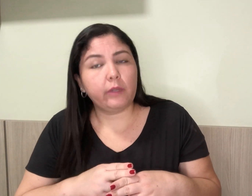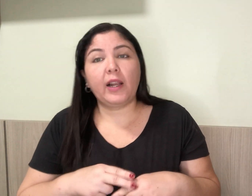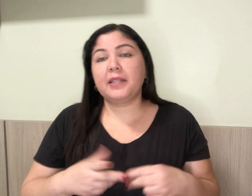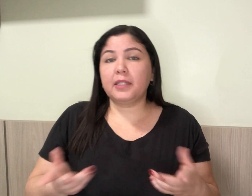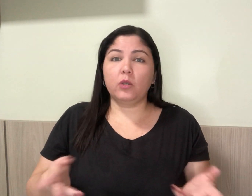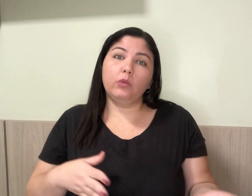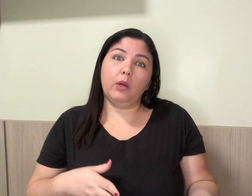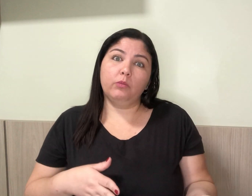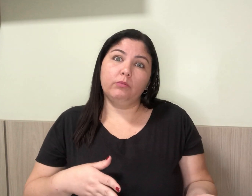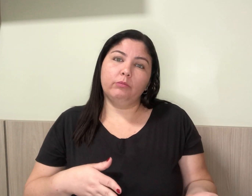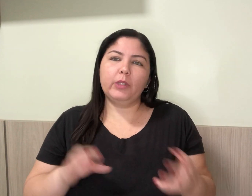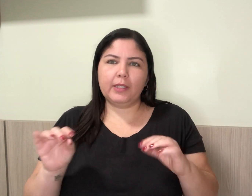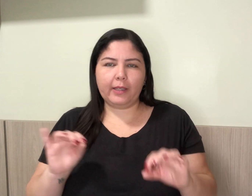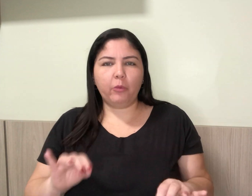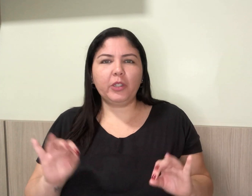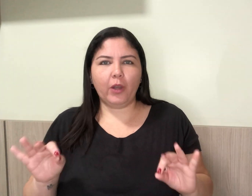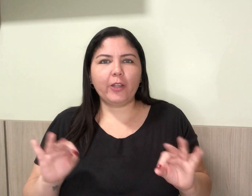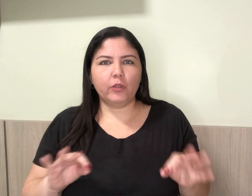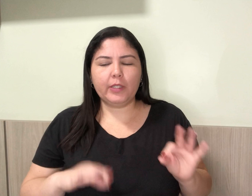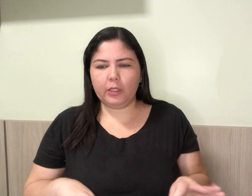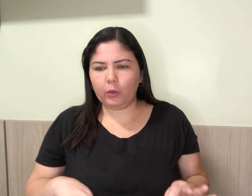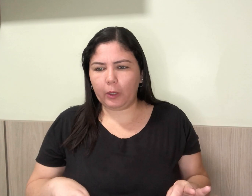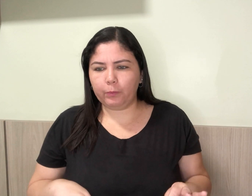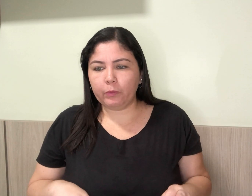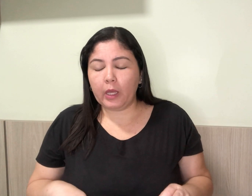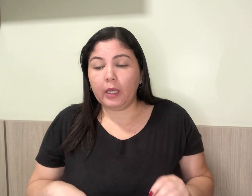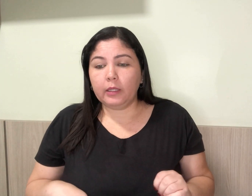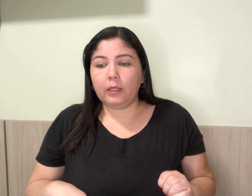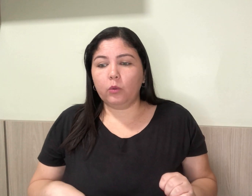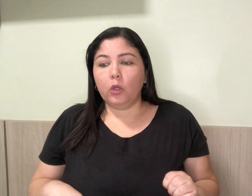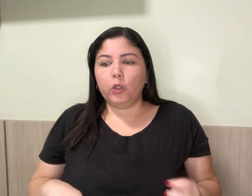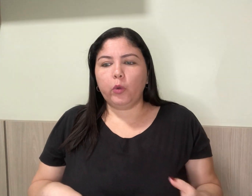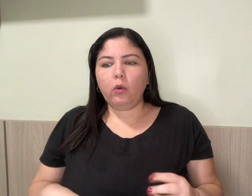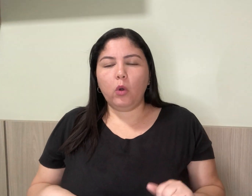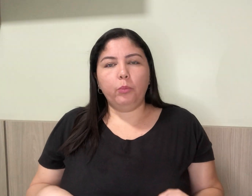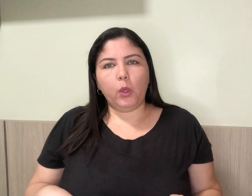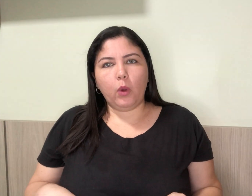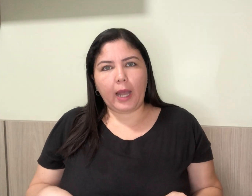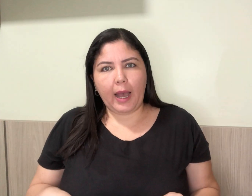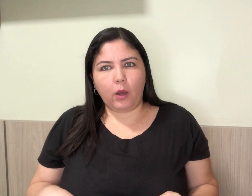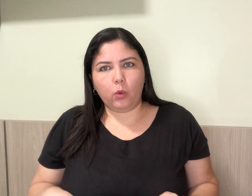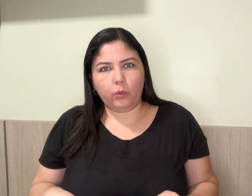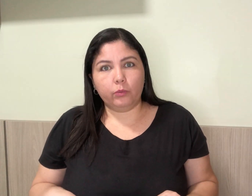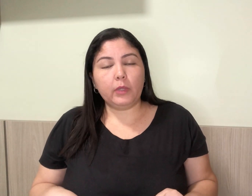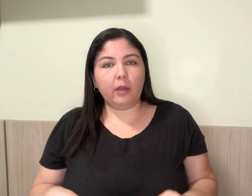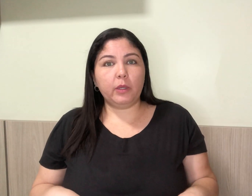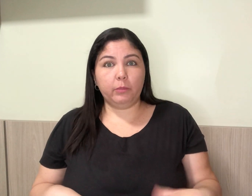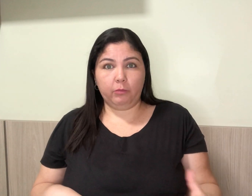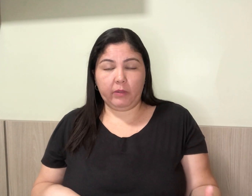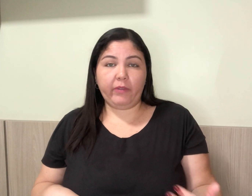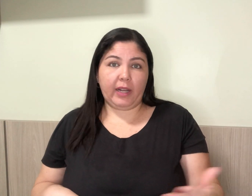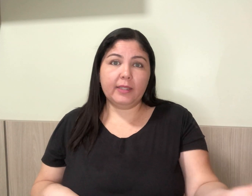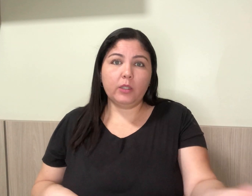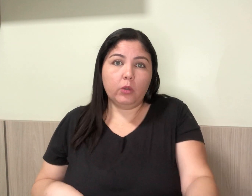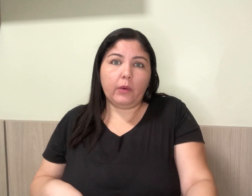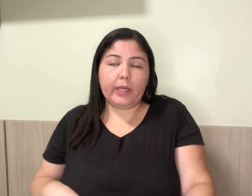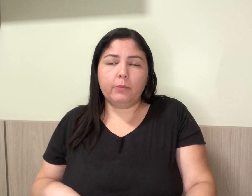falar sim ou não. Por isso é que é uma interrogativa sim ou não. Então, João comprou o carro, né? Você vai falar sim ou não a